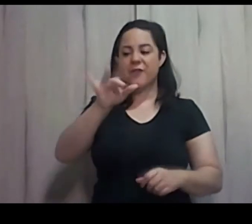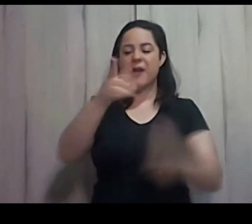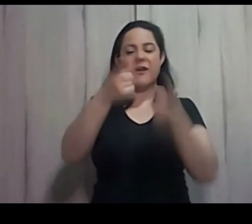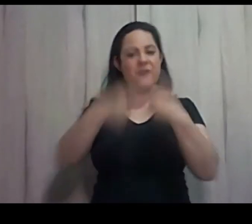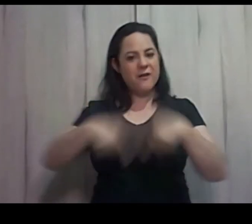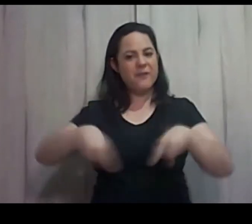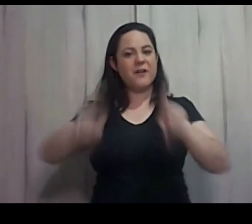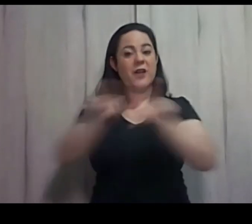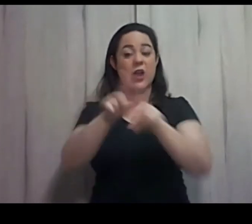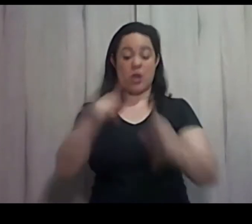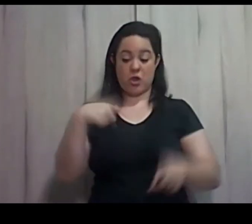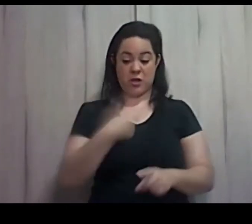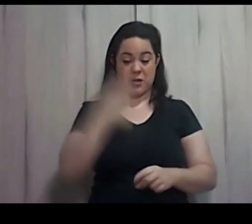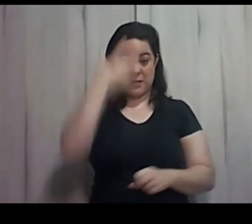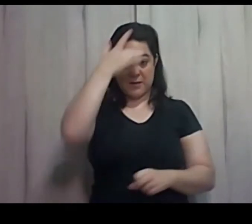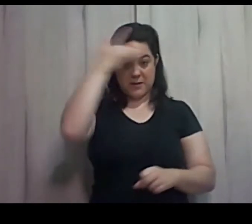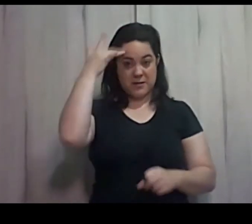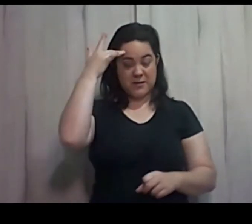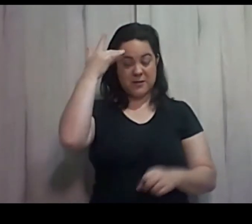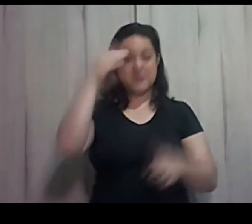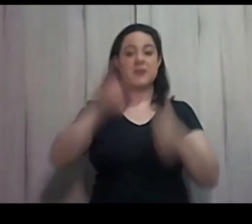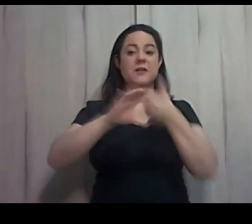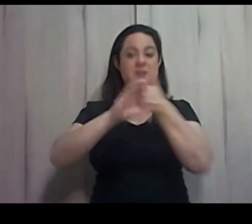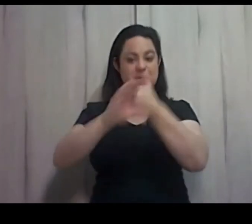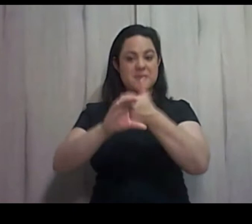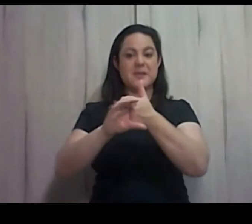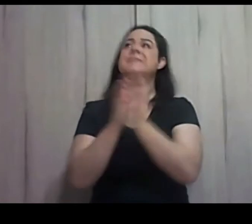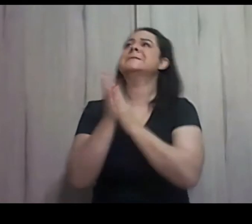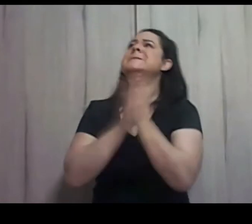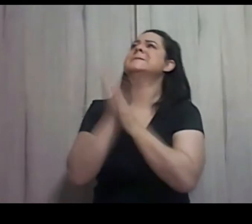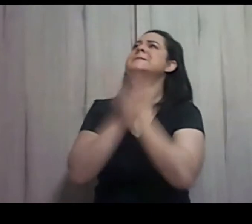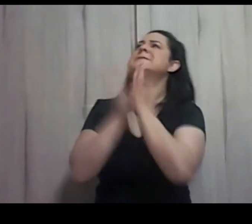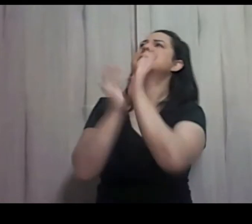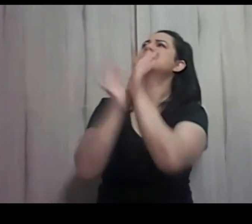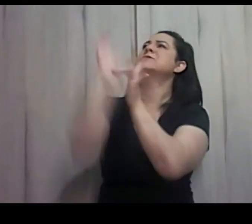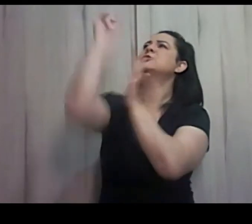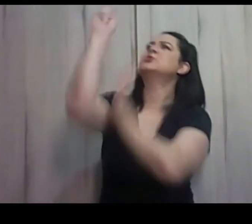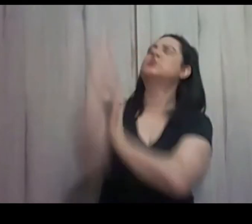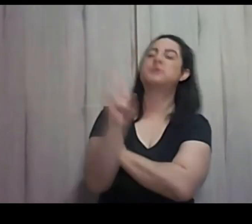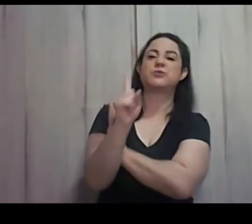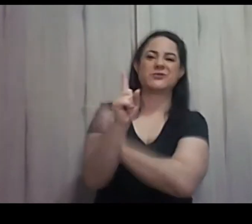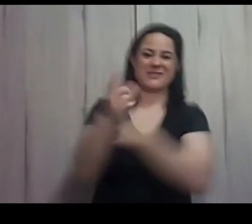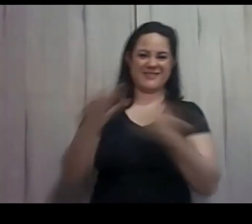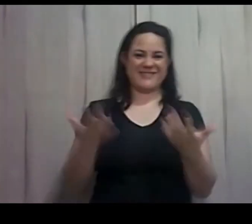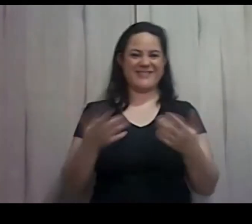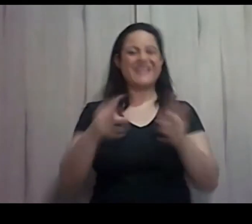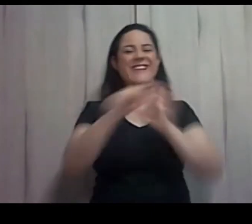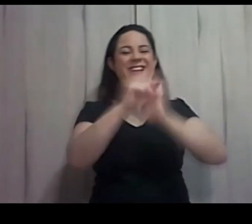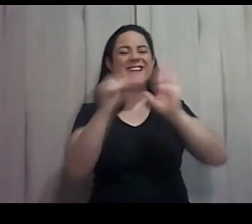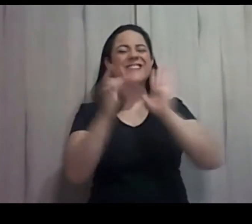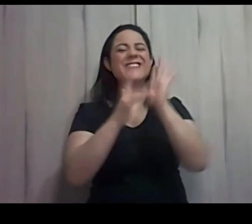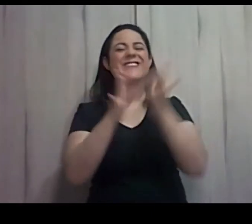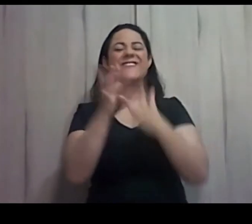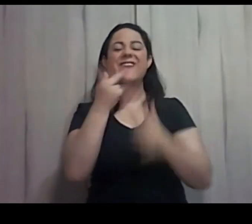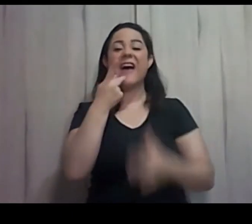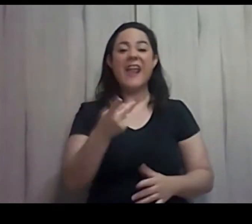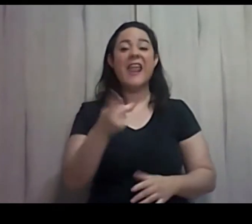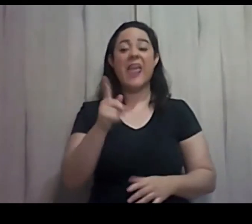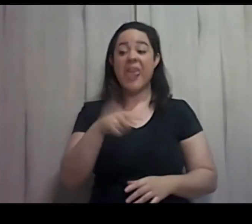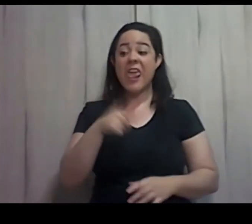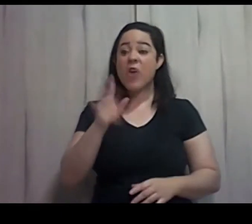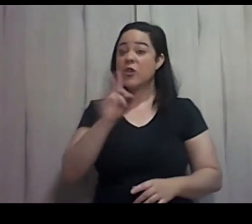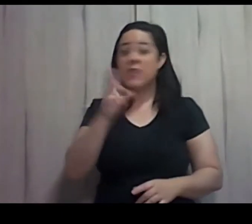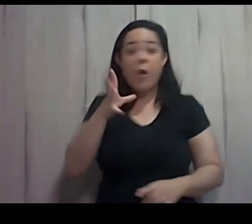somos cristãos, aguardamos a volta de Jesus. Nesse versículo, Jesus fala assim: eis que venho sem